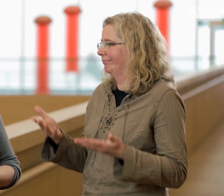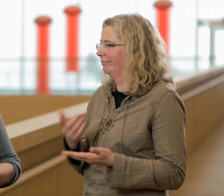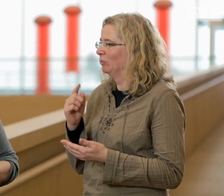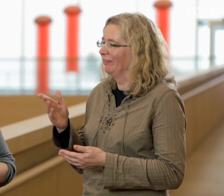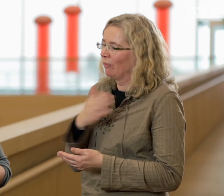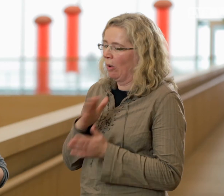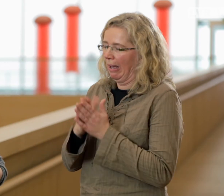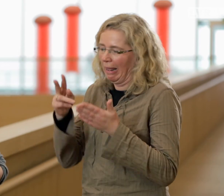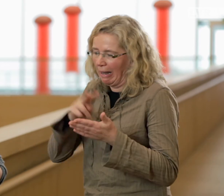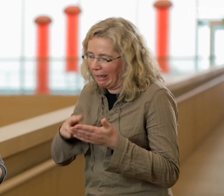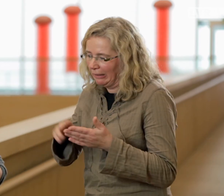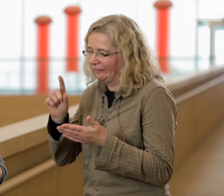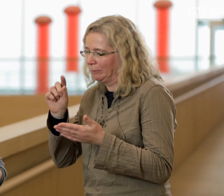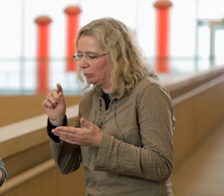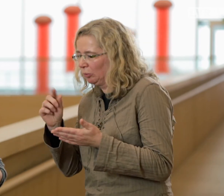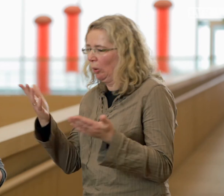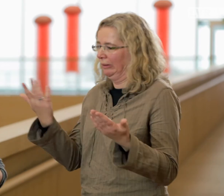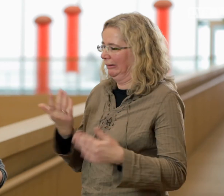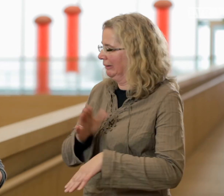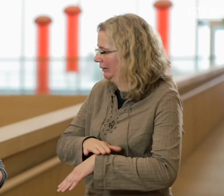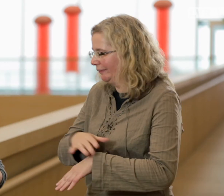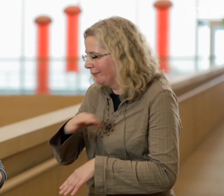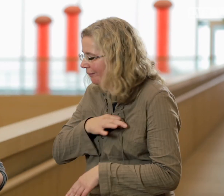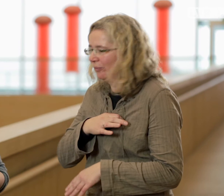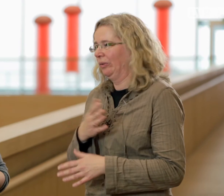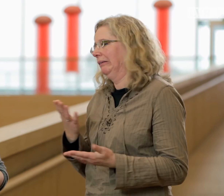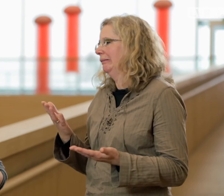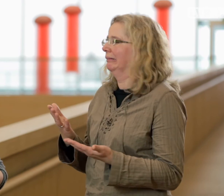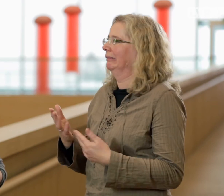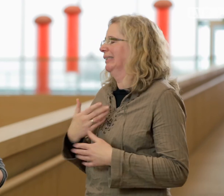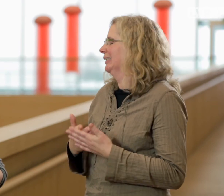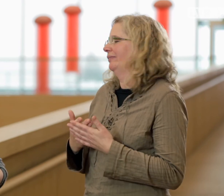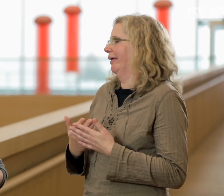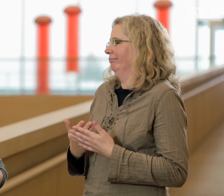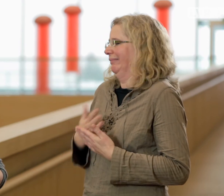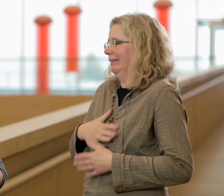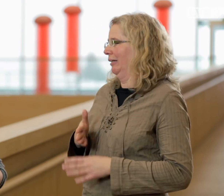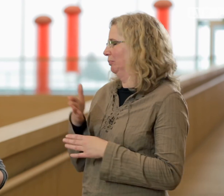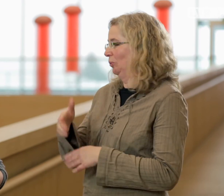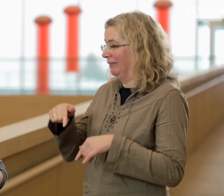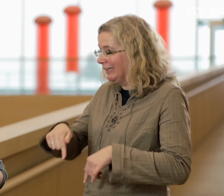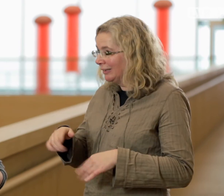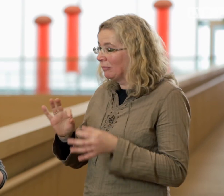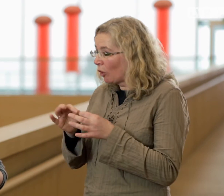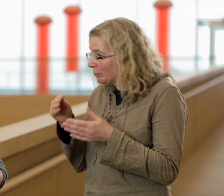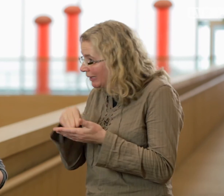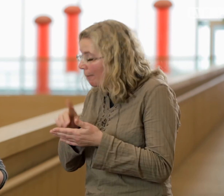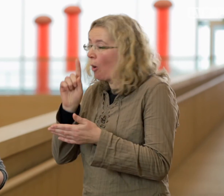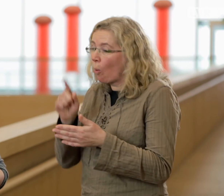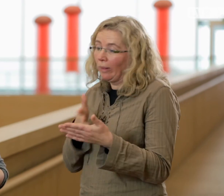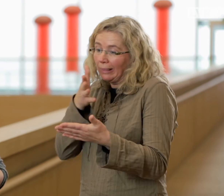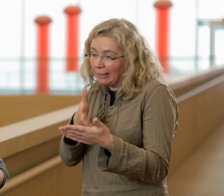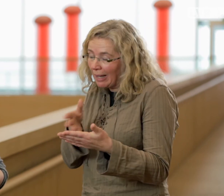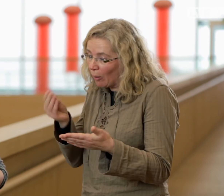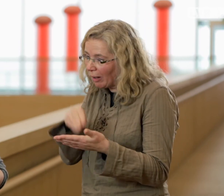nicht üblich, dass in Museen Dolmetscher da waren. Das heißt, man hatte höchstens mal die Möglichkeit, was zu lesen vorher oder im Museum.